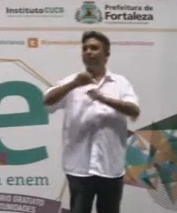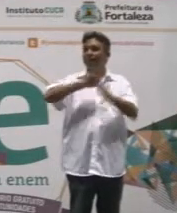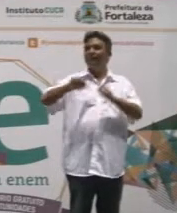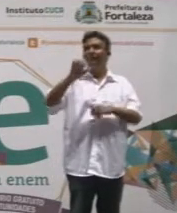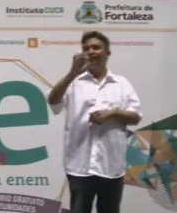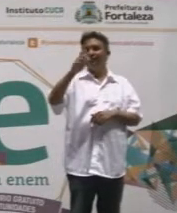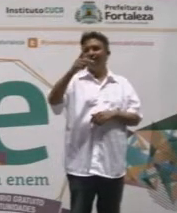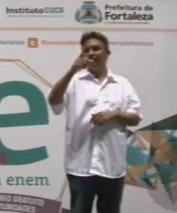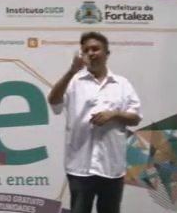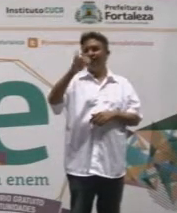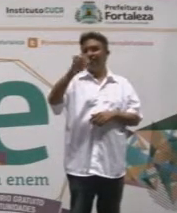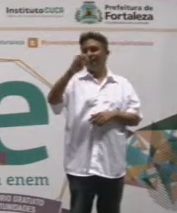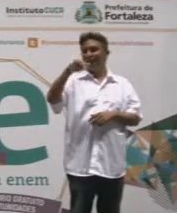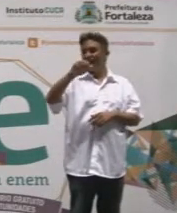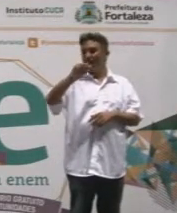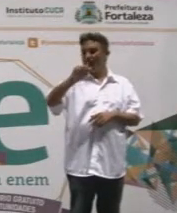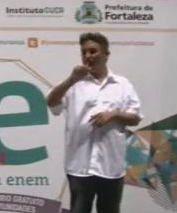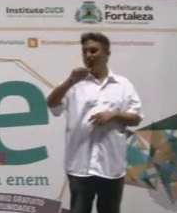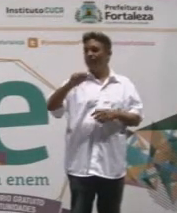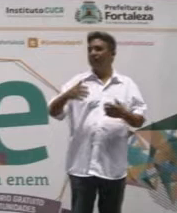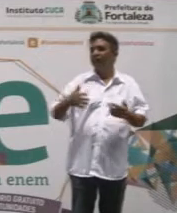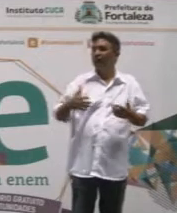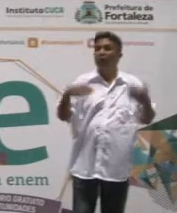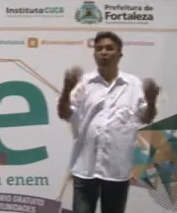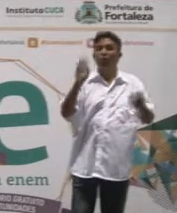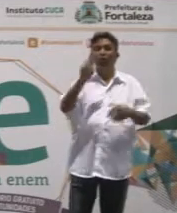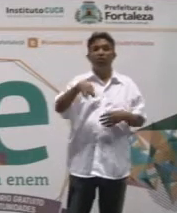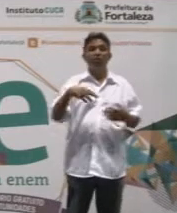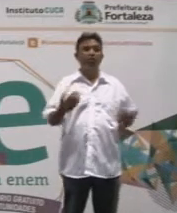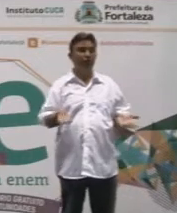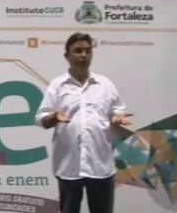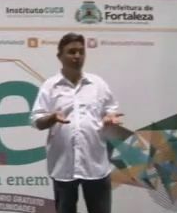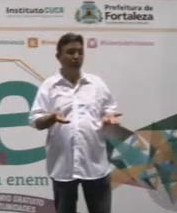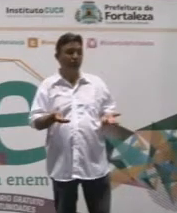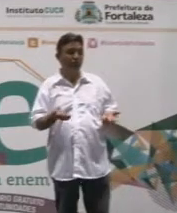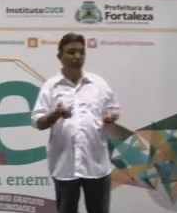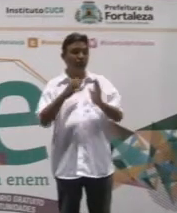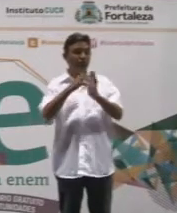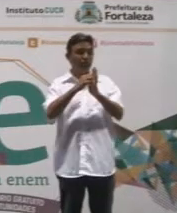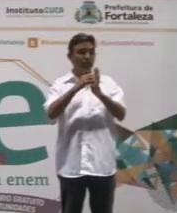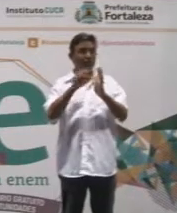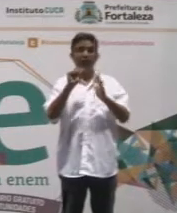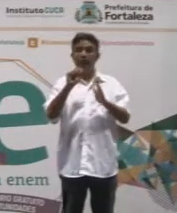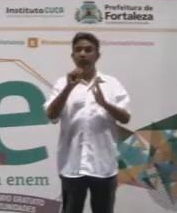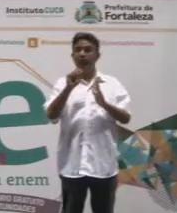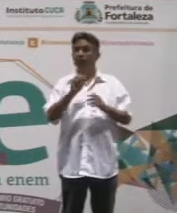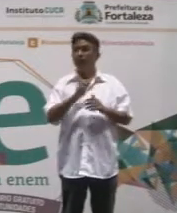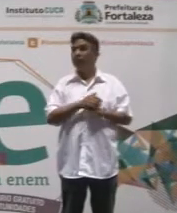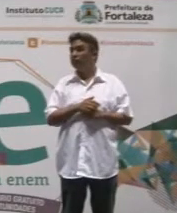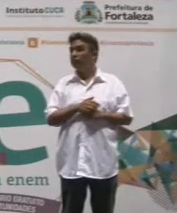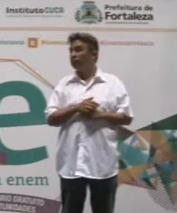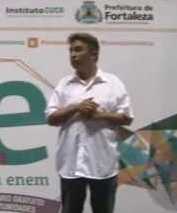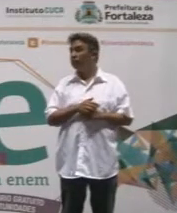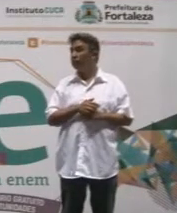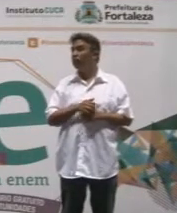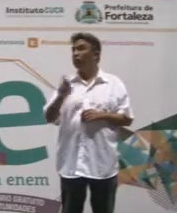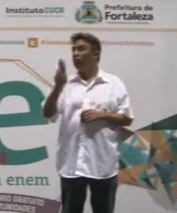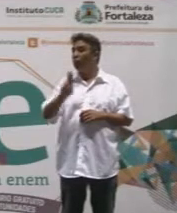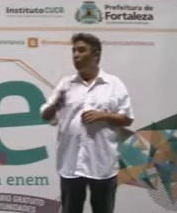Ok? Muito bem. Meus amores, então qual é a resposta para a AIDS? Tem que ser o uso